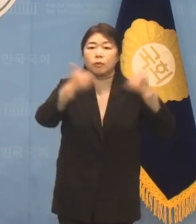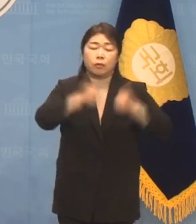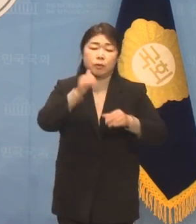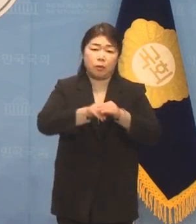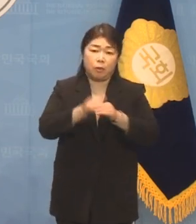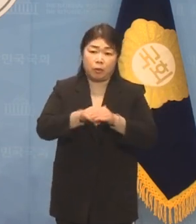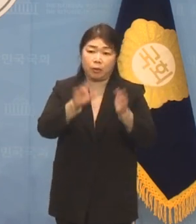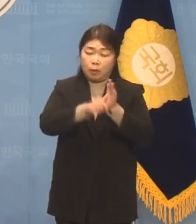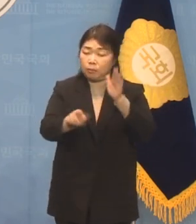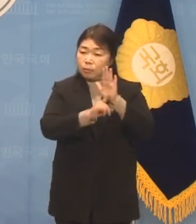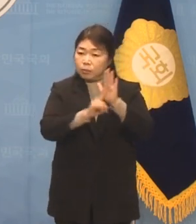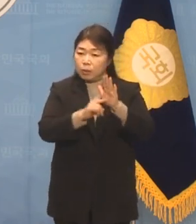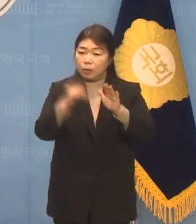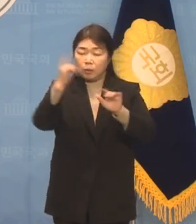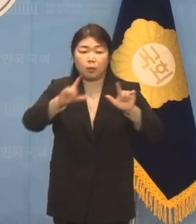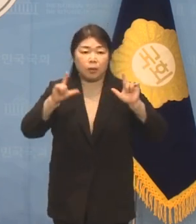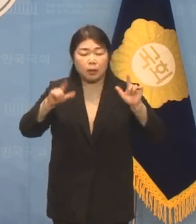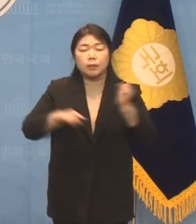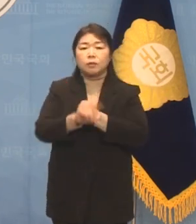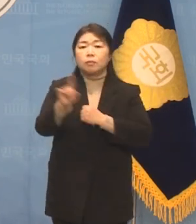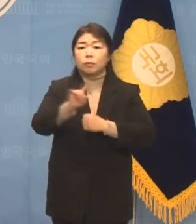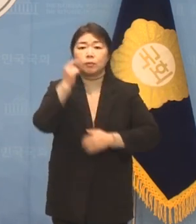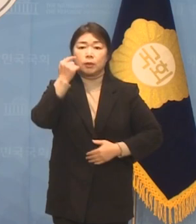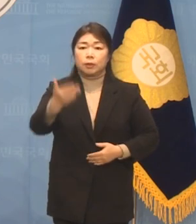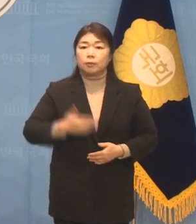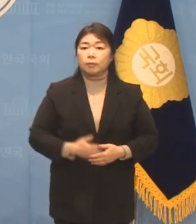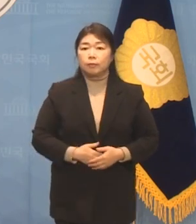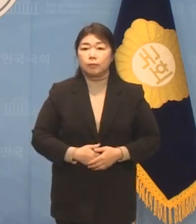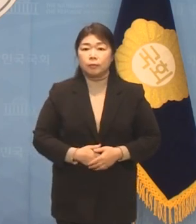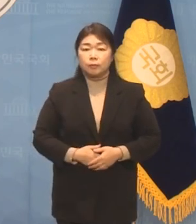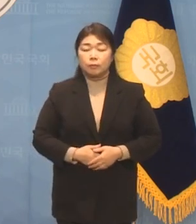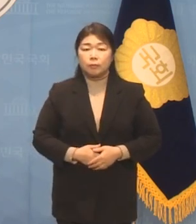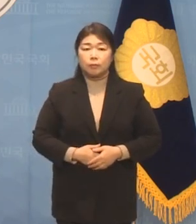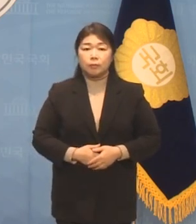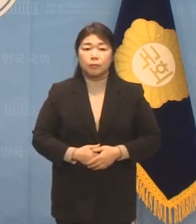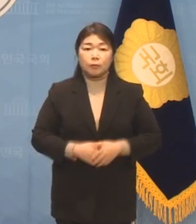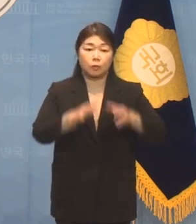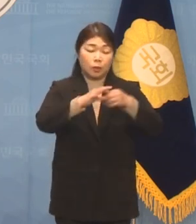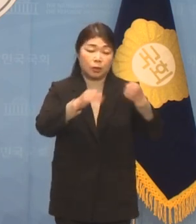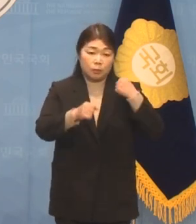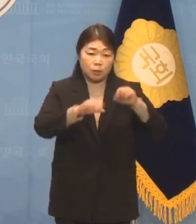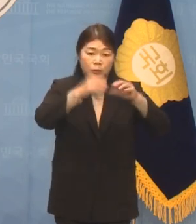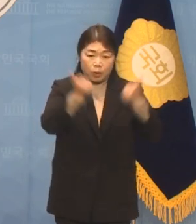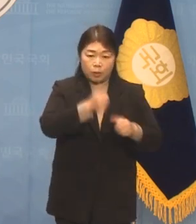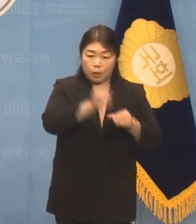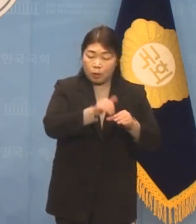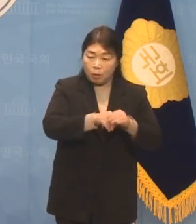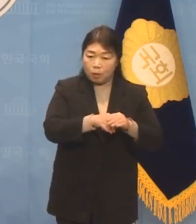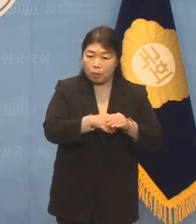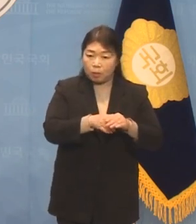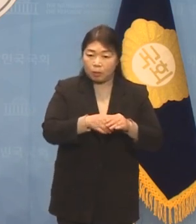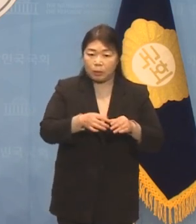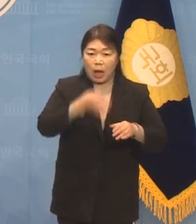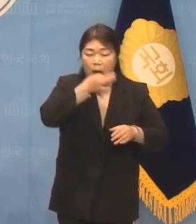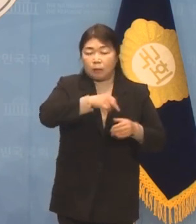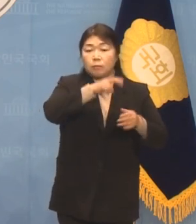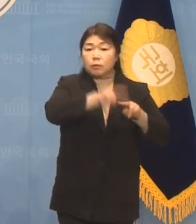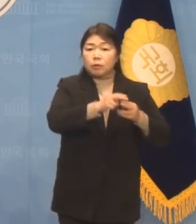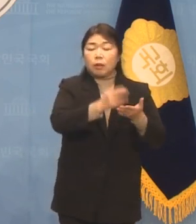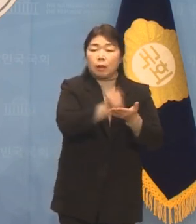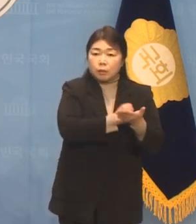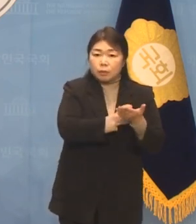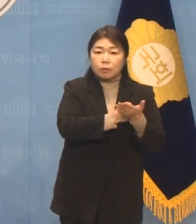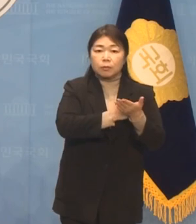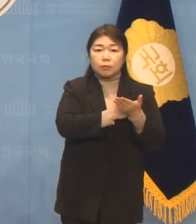국민의힘이 제정신인지 묻지 않을 수 없습니다. 국민의힘이 총선을 위해 국민에게 쫓겨난 독재자의 망령을